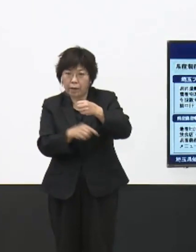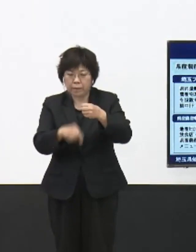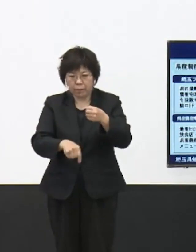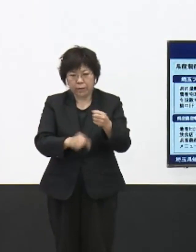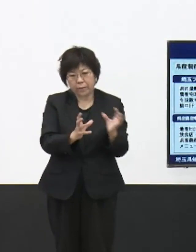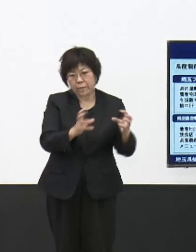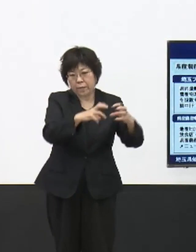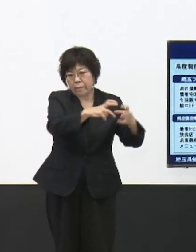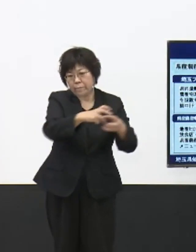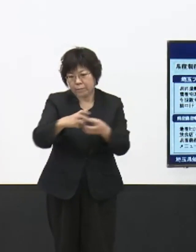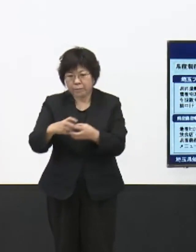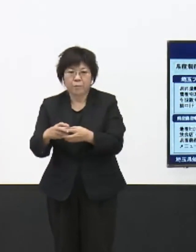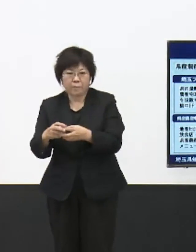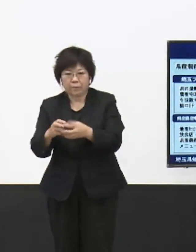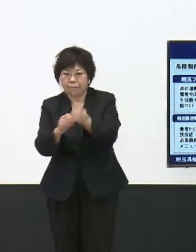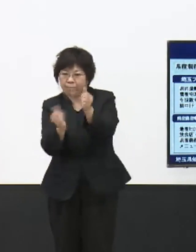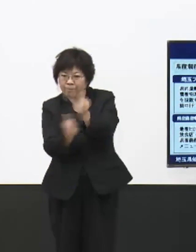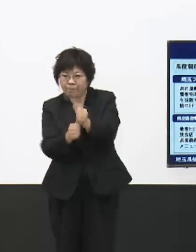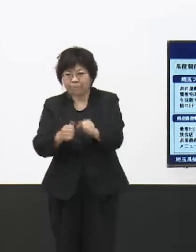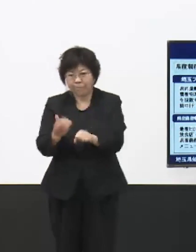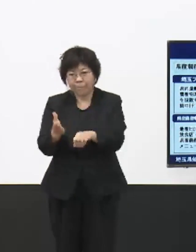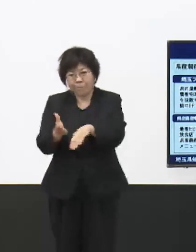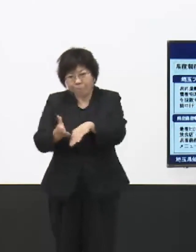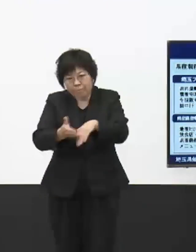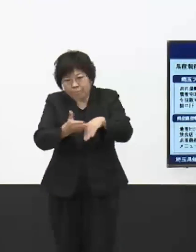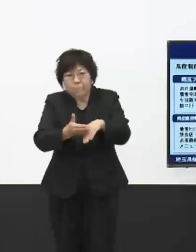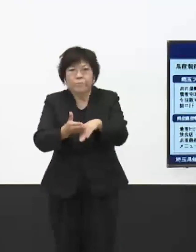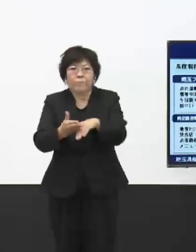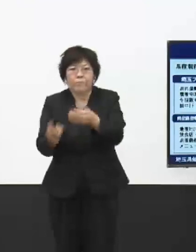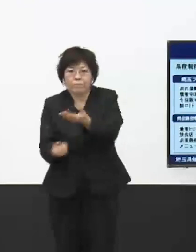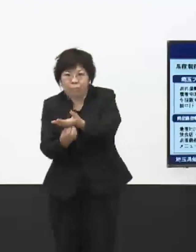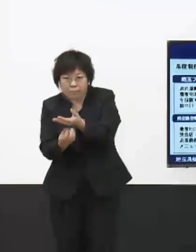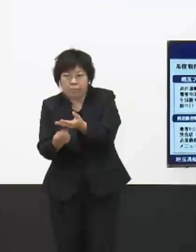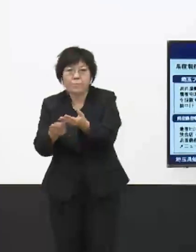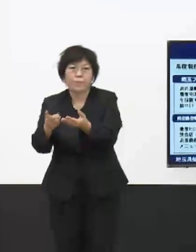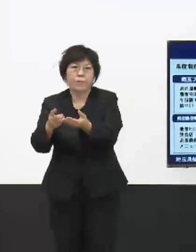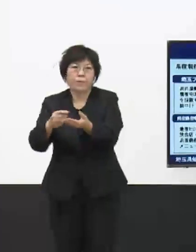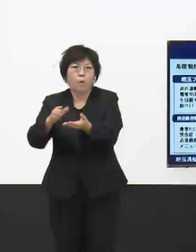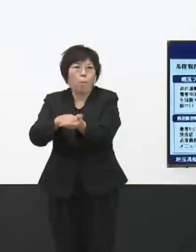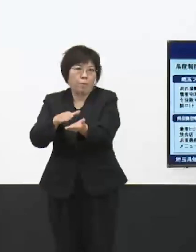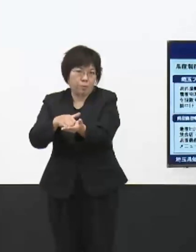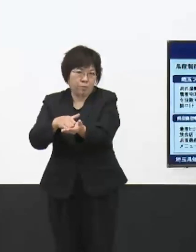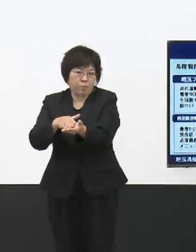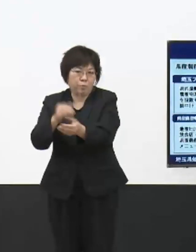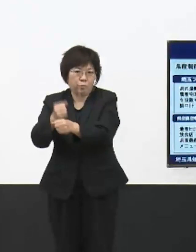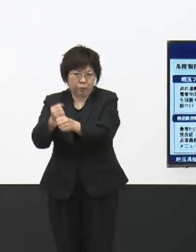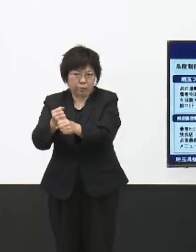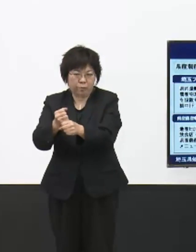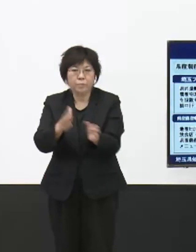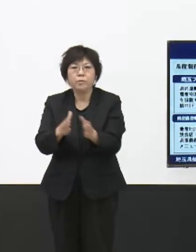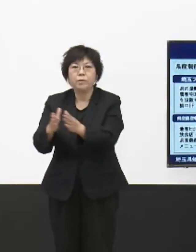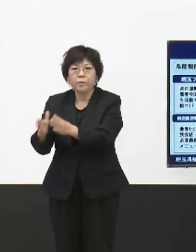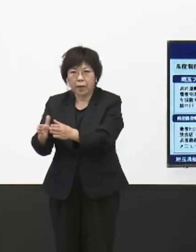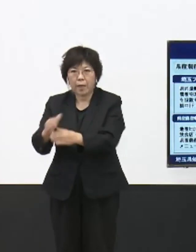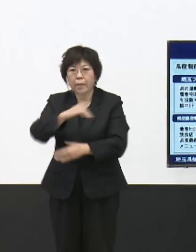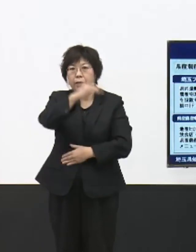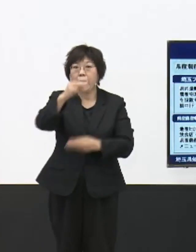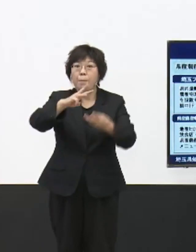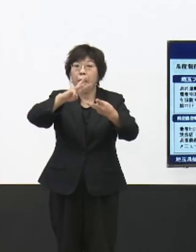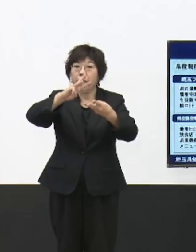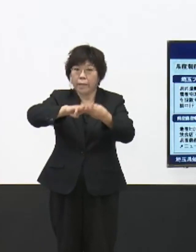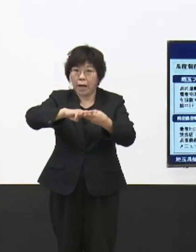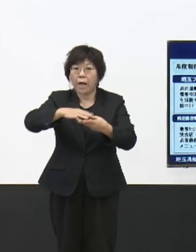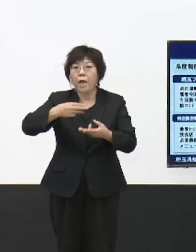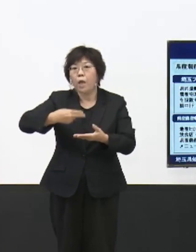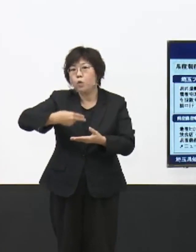使用した地産地消弁当を、あるいは山田うどんが展開をする埼玉タン